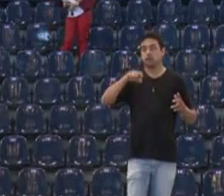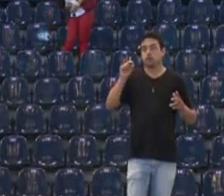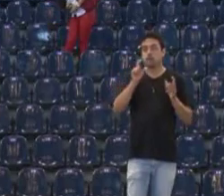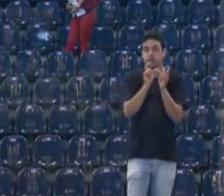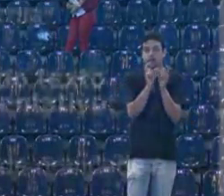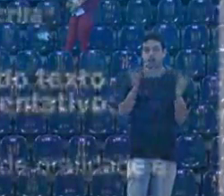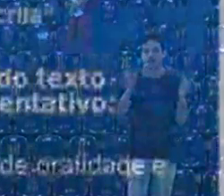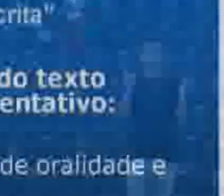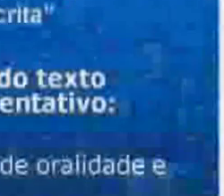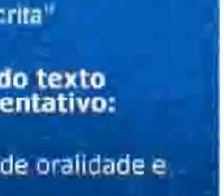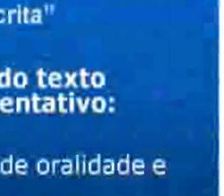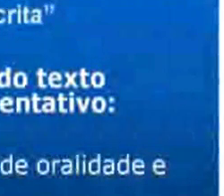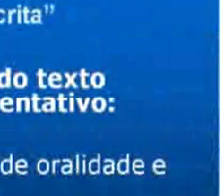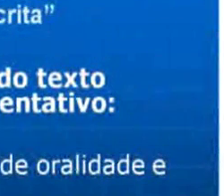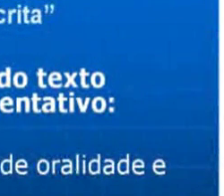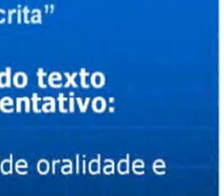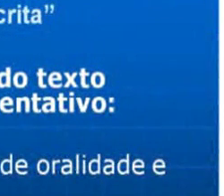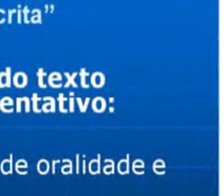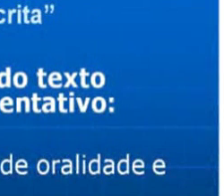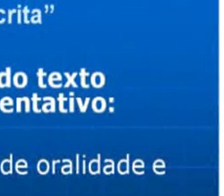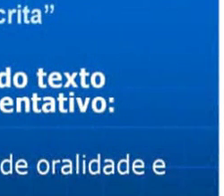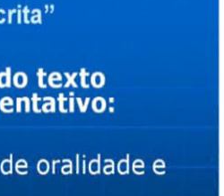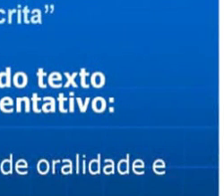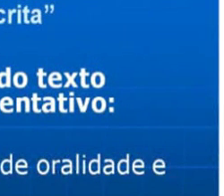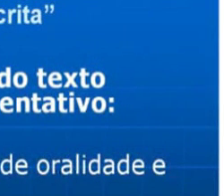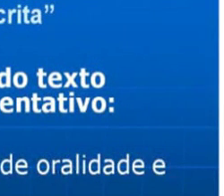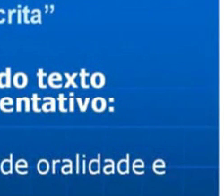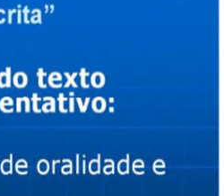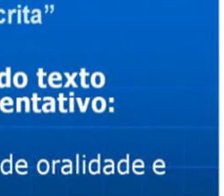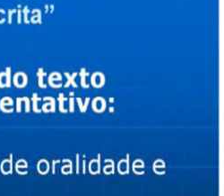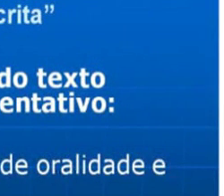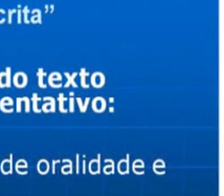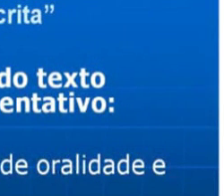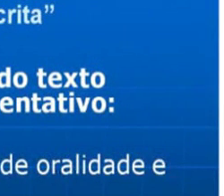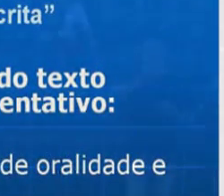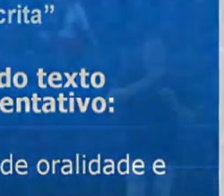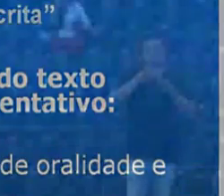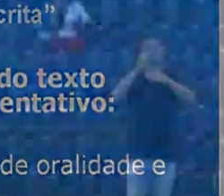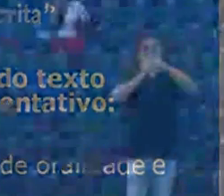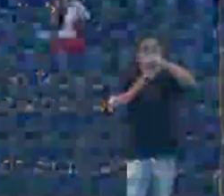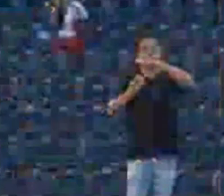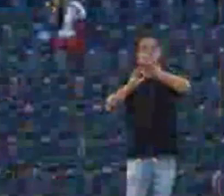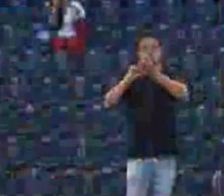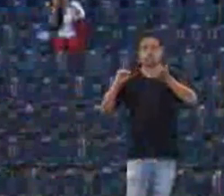na sua redação. Primeiro tópico aí, ó, ausência de marca de oralidade e de registro informal.